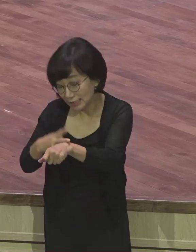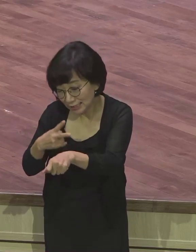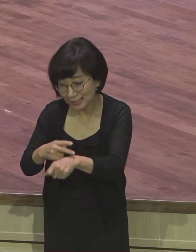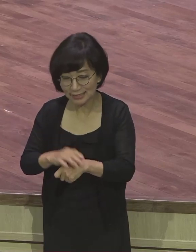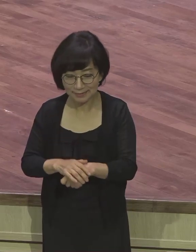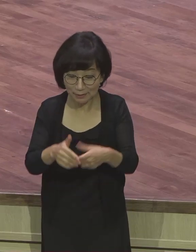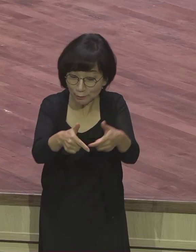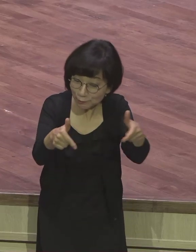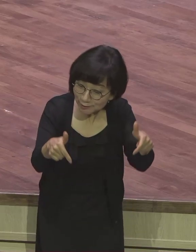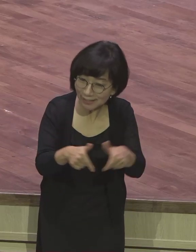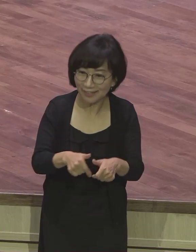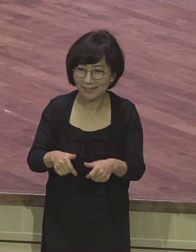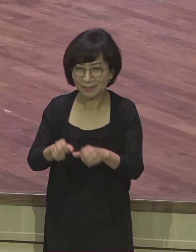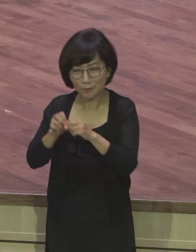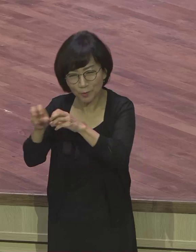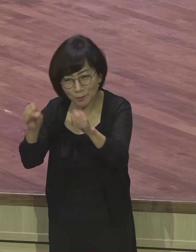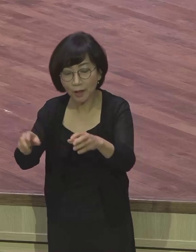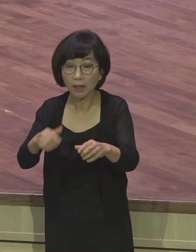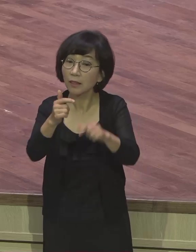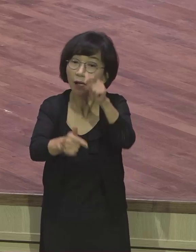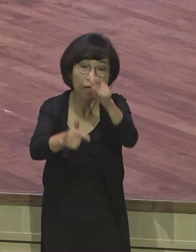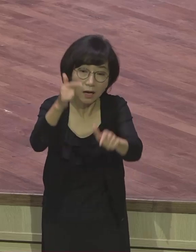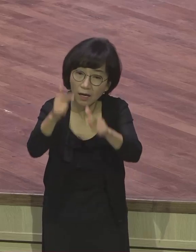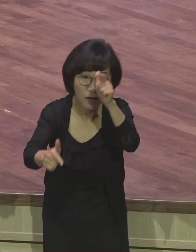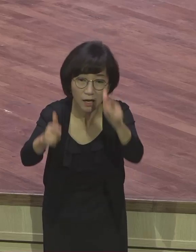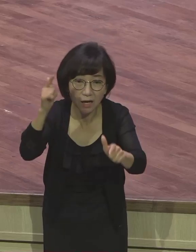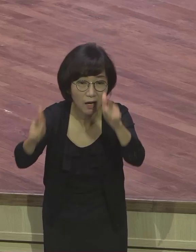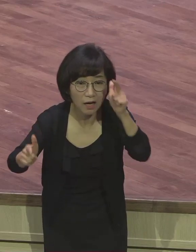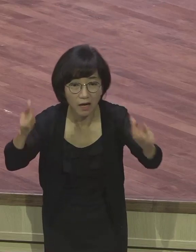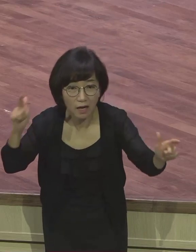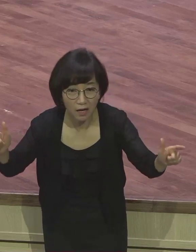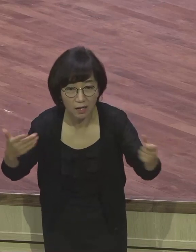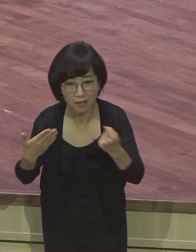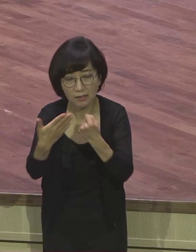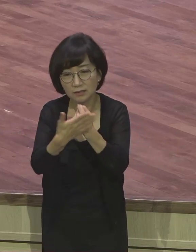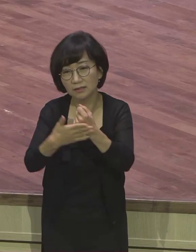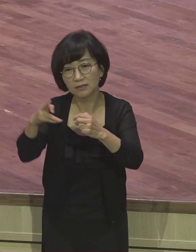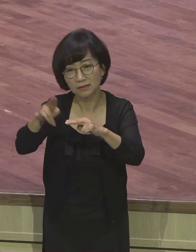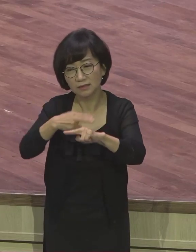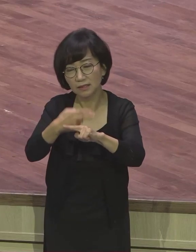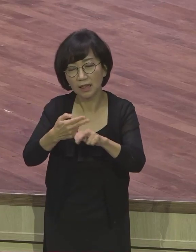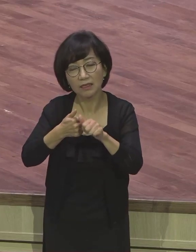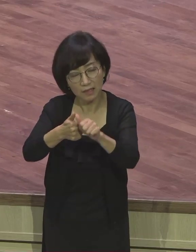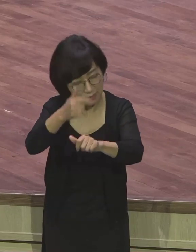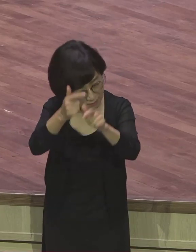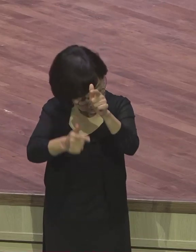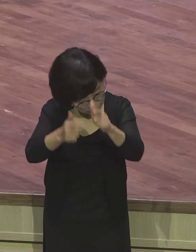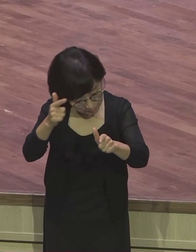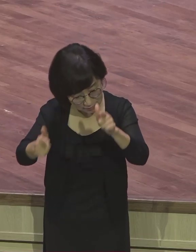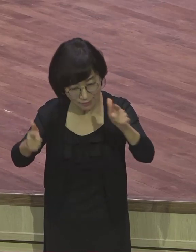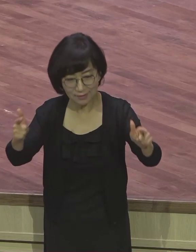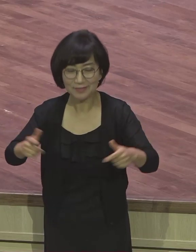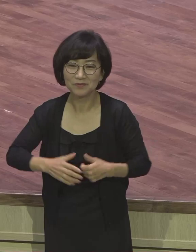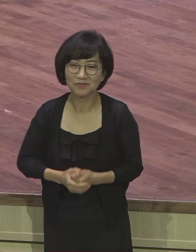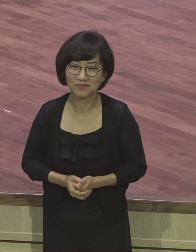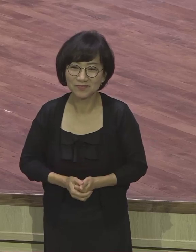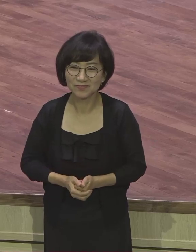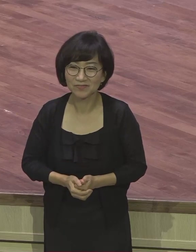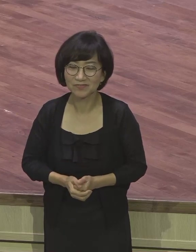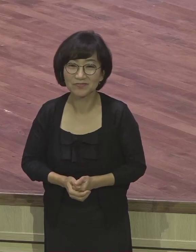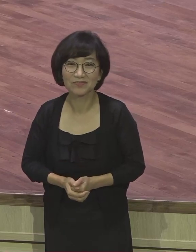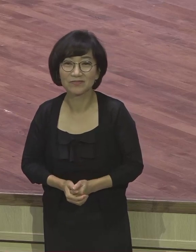구역에서 기관에서 캠프 나가고 각자 다 달라요. 각자 은사가 다 다르단 말이에요. 표현이 다 달라요.